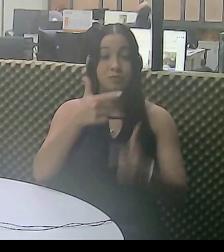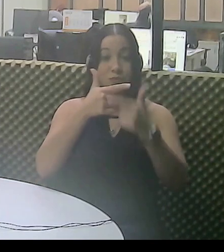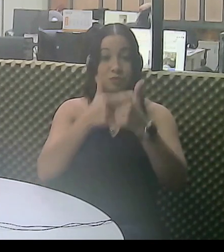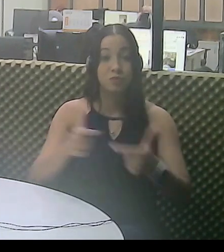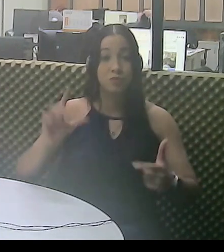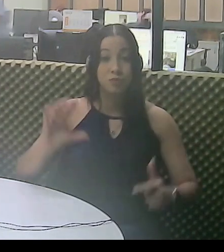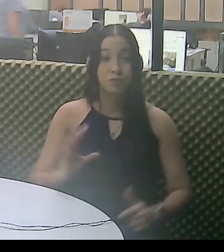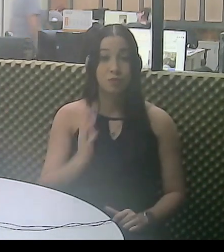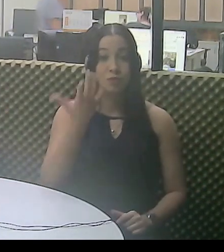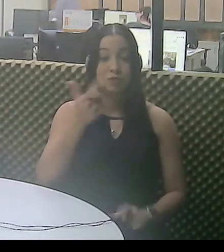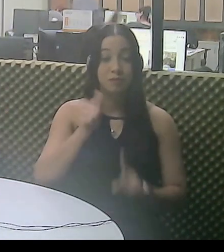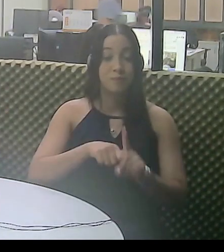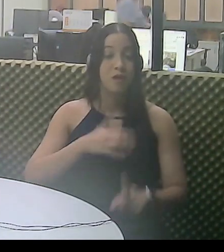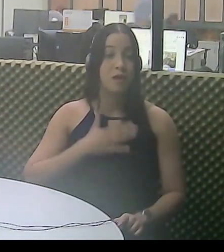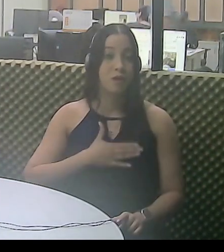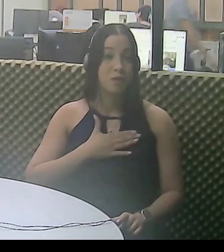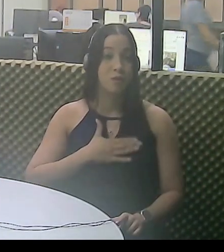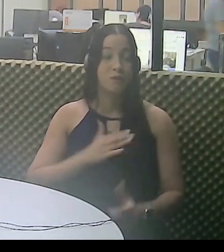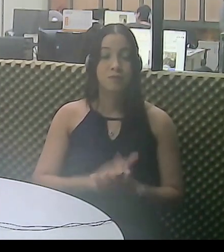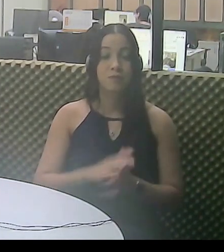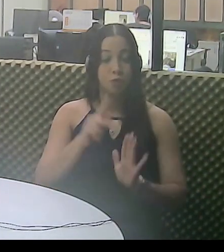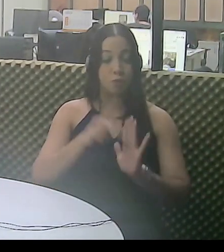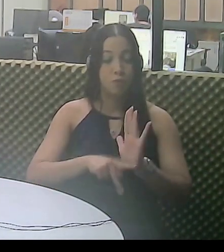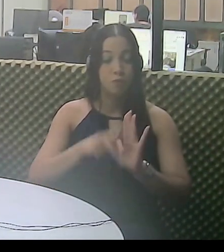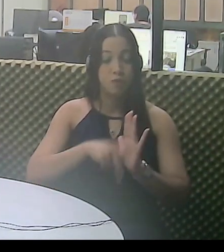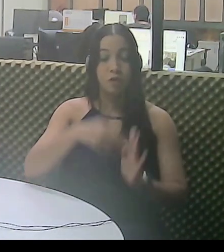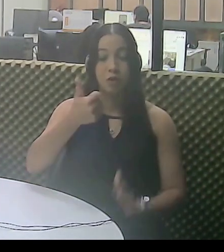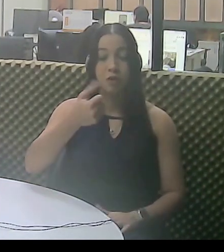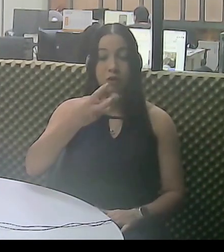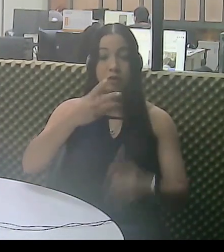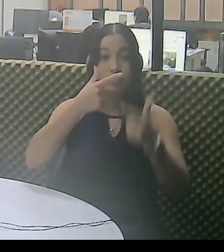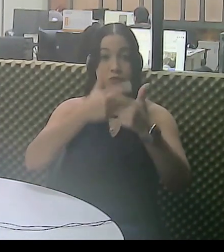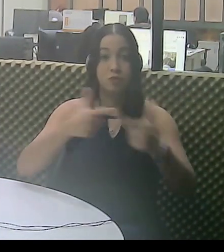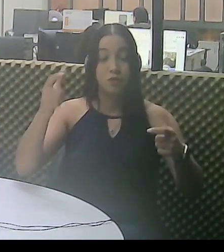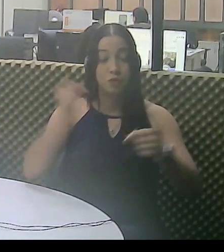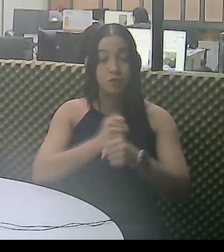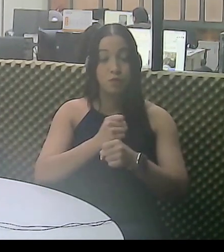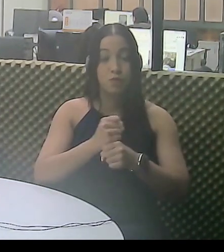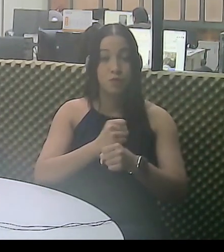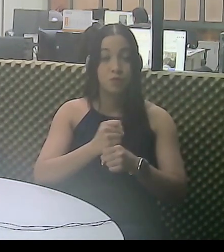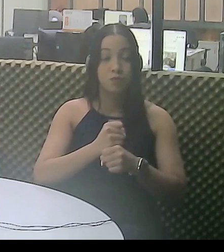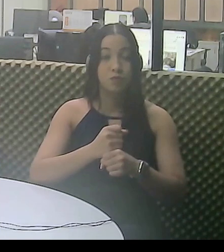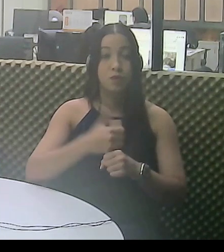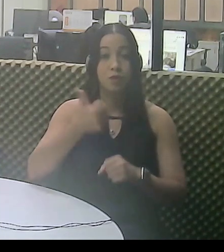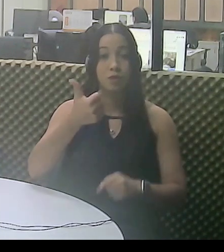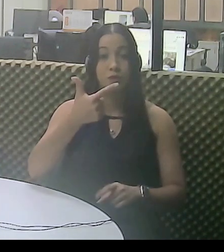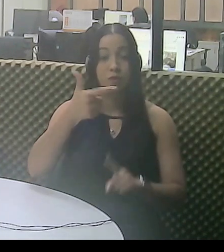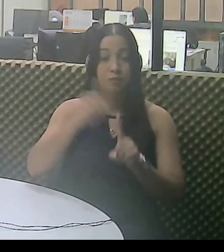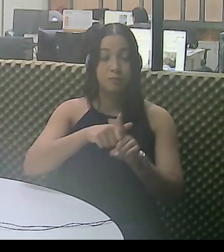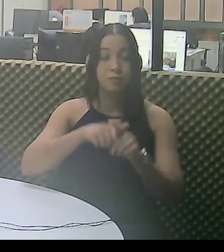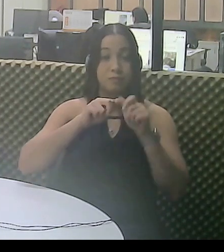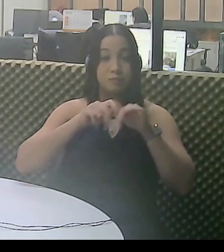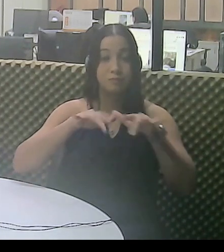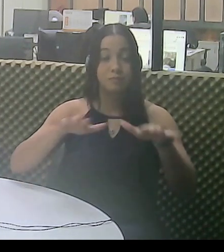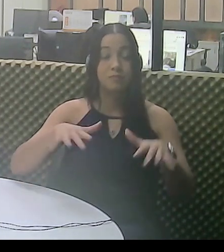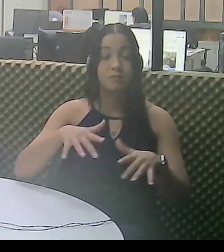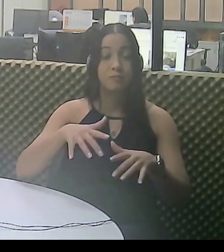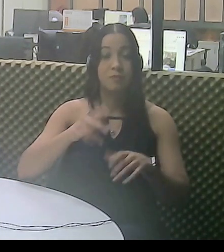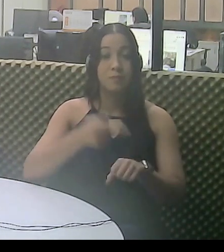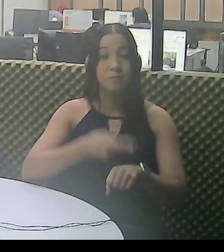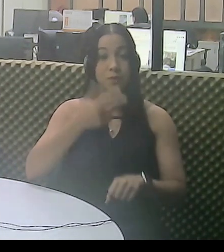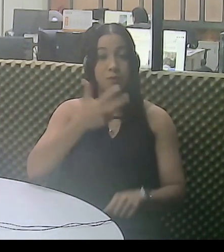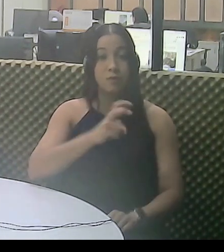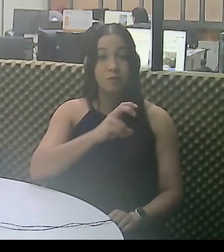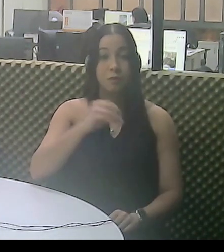que será realizado em agosto. Pelo programa, são 13 sorteios no ano. Para os 12 mensais, são distribuídos prêmios que variam